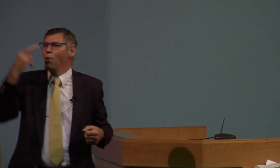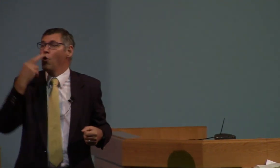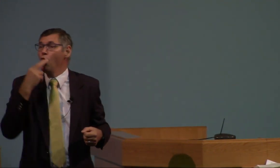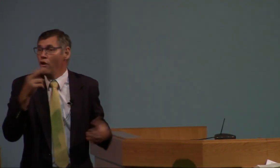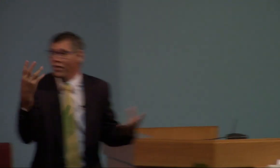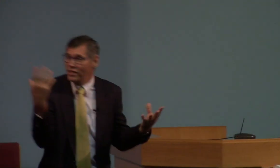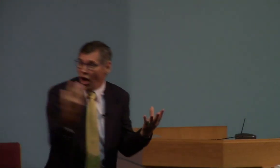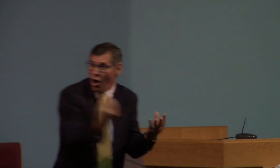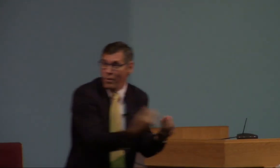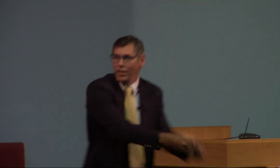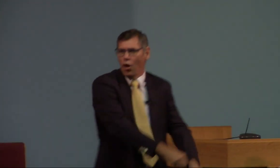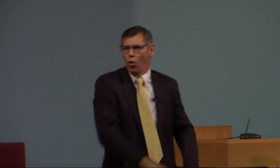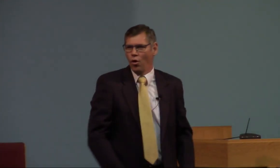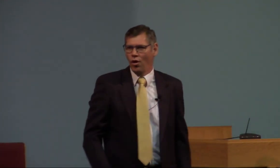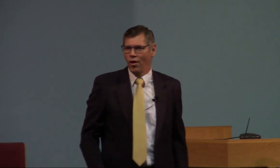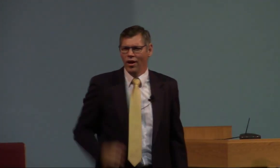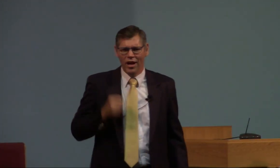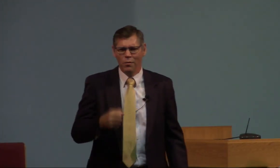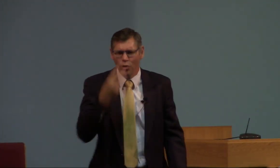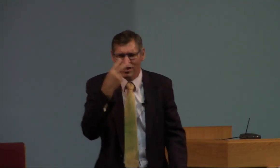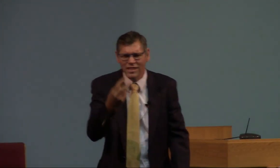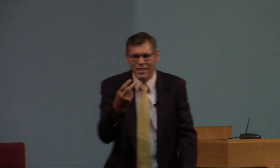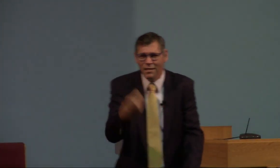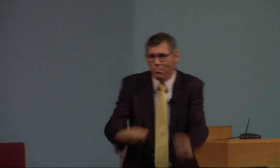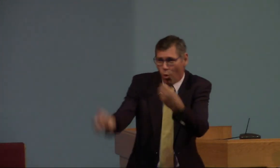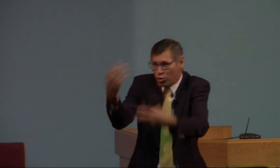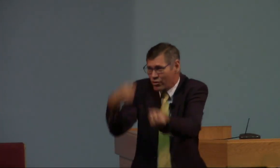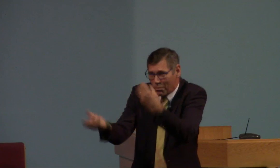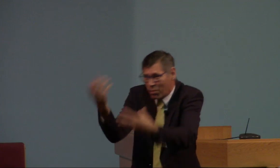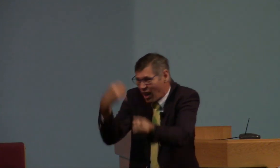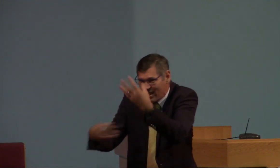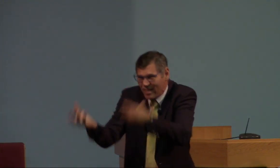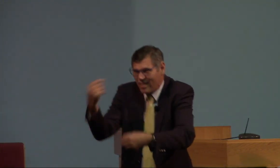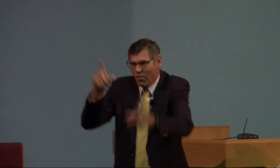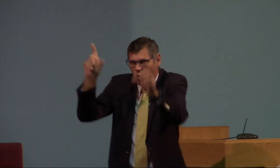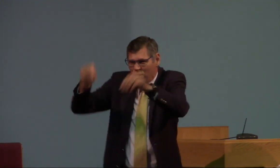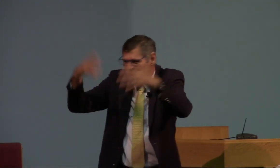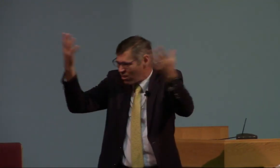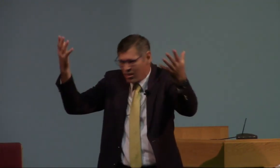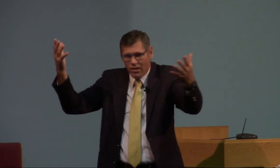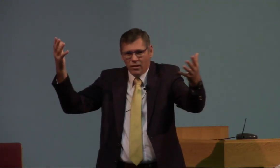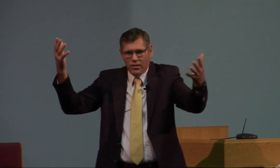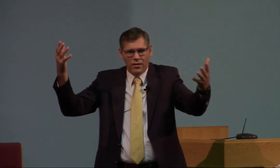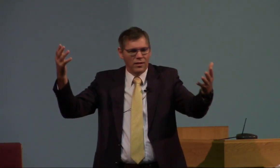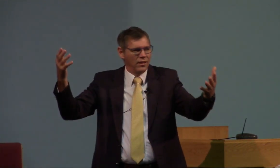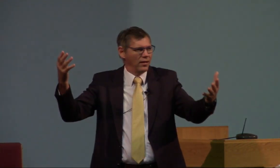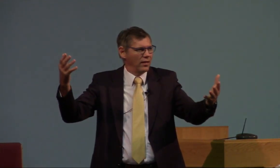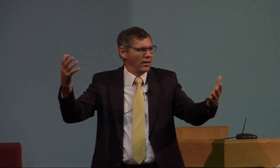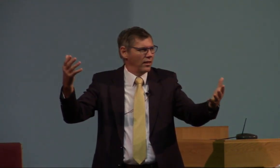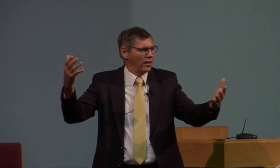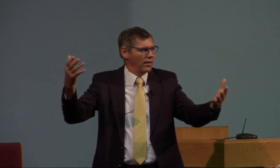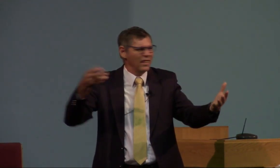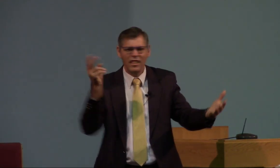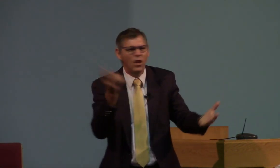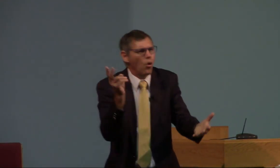Beloof saam met jou. En Moses sien bos wat brand, wonder. Dis nie normaal